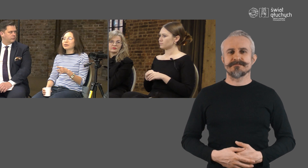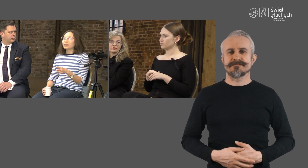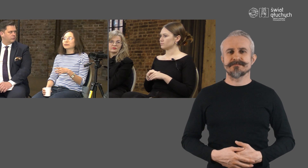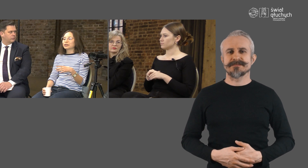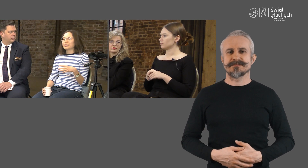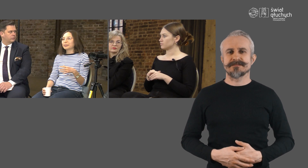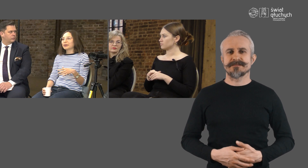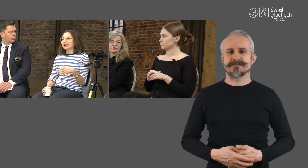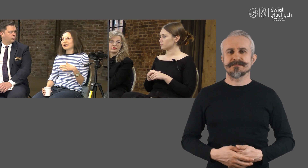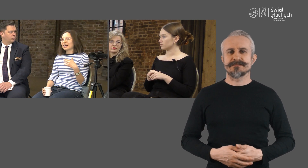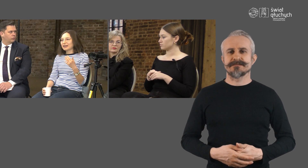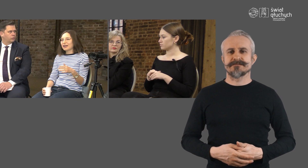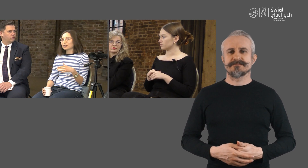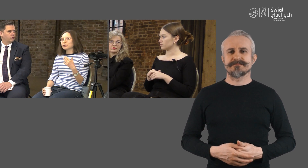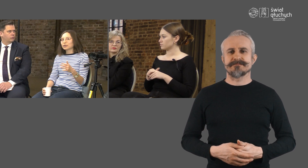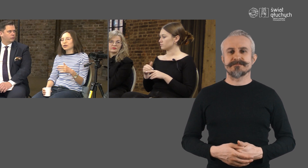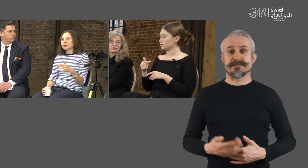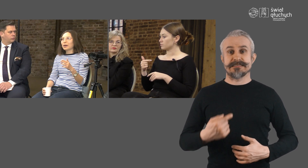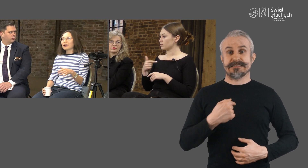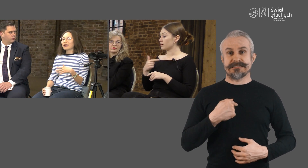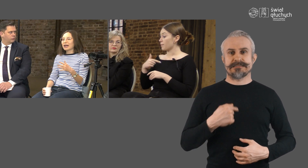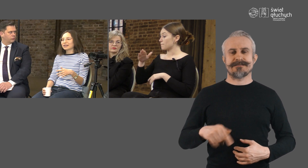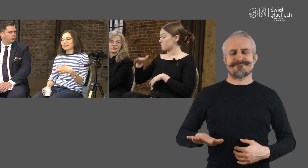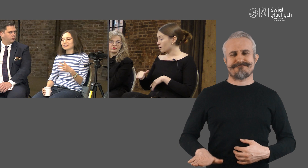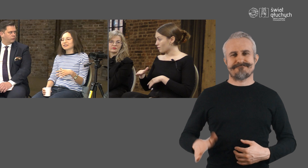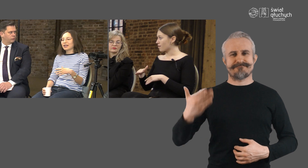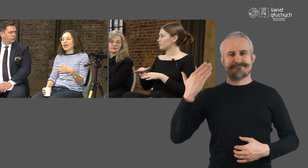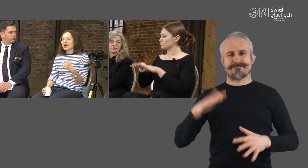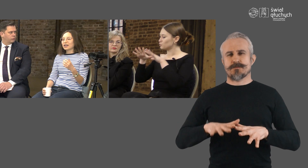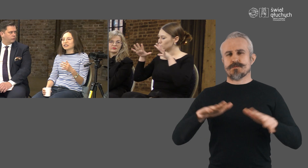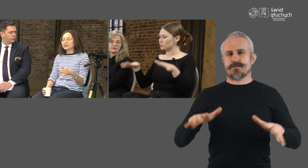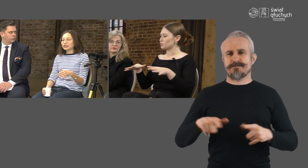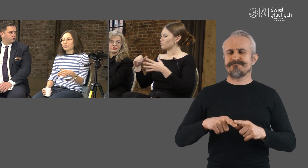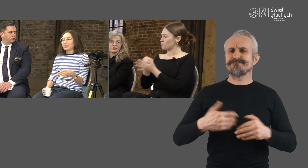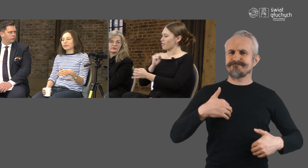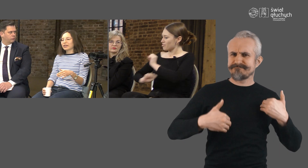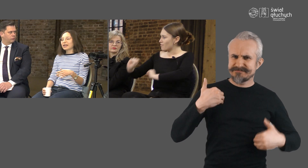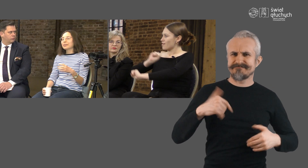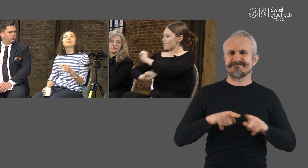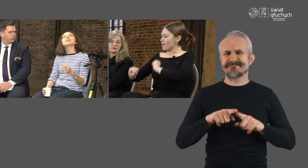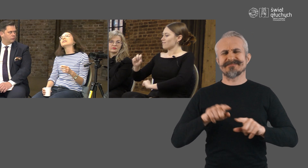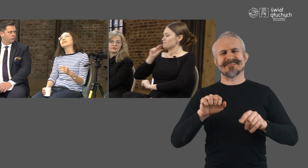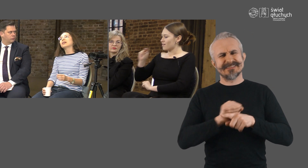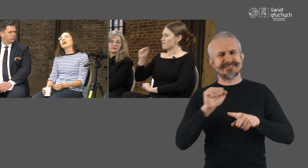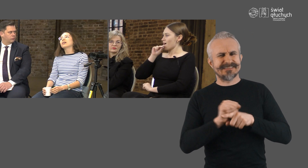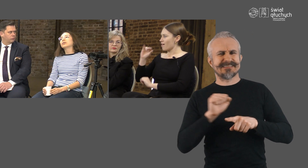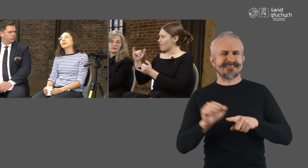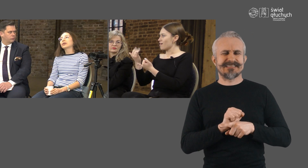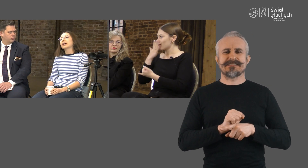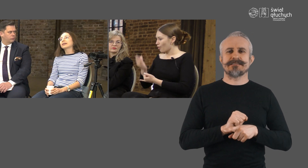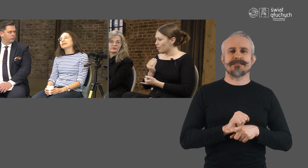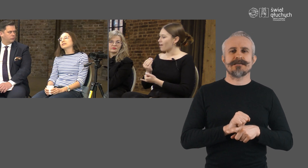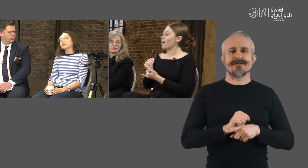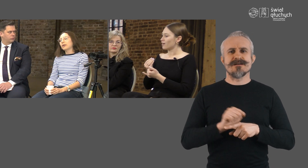taki wybór, żebym od małego jak najwięcej ćwiczyłam mówienie i